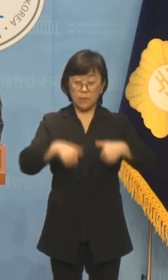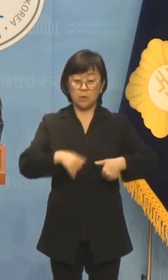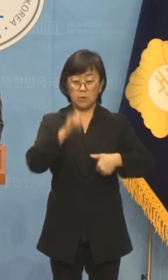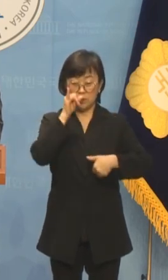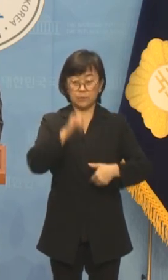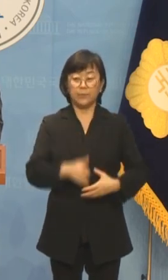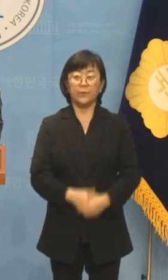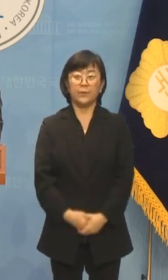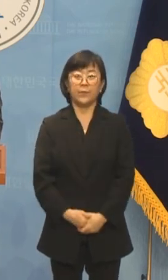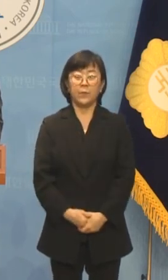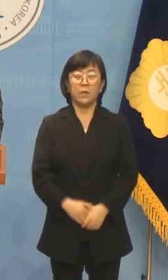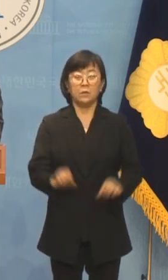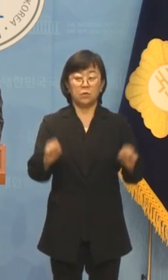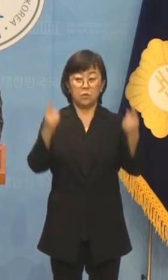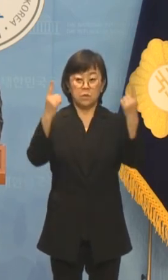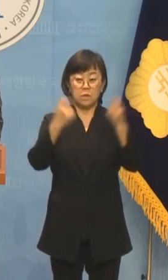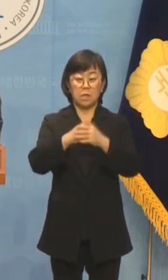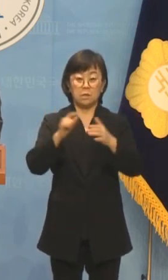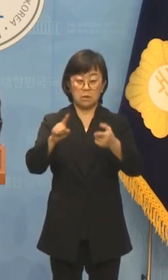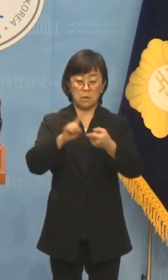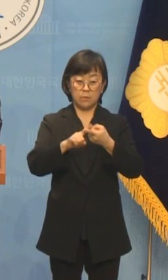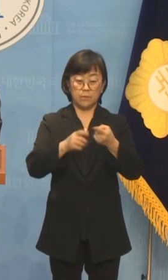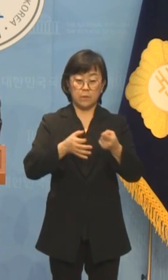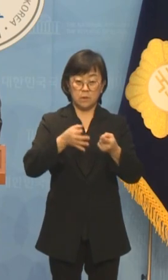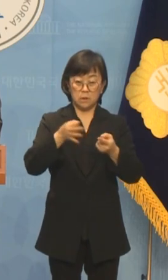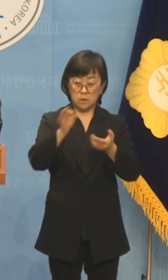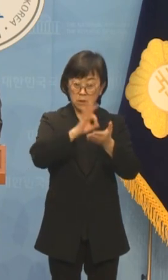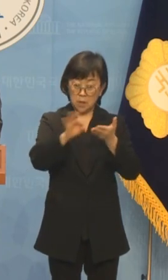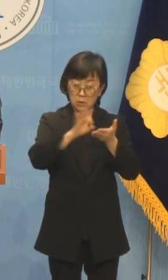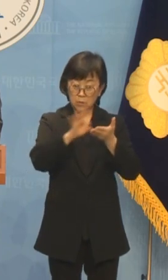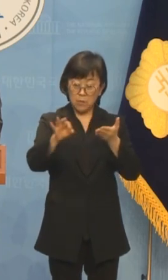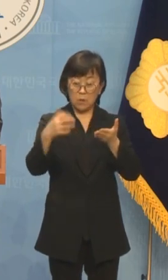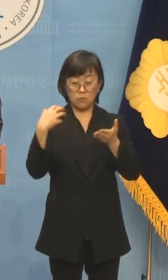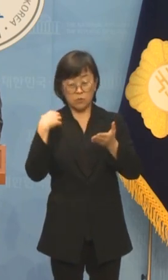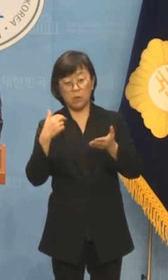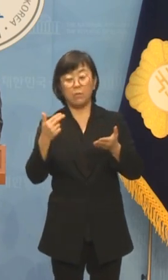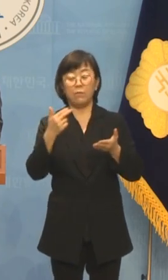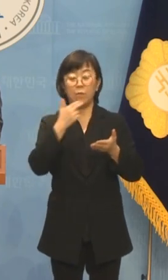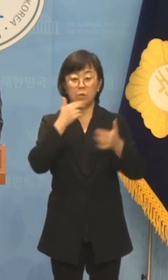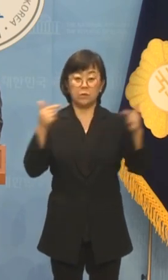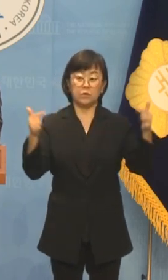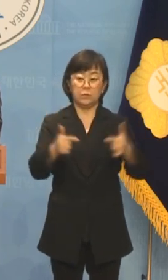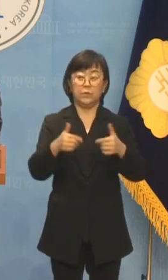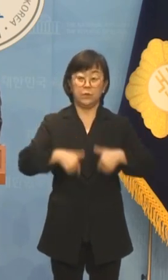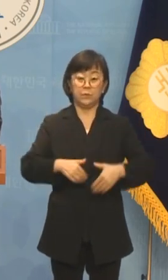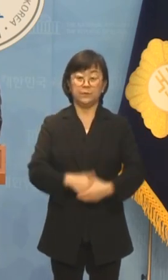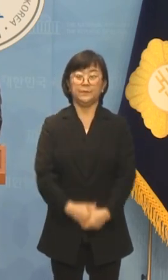한다는 말이고 동시에 거기에 드는 비용이 부담스럽지 않아야 한다는 뜻입니다.